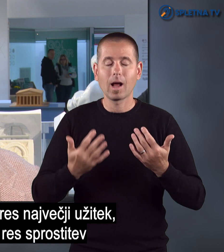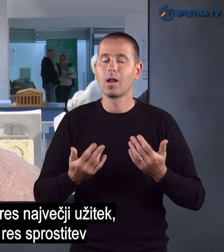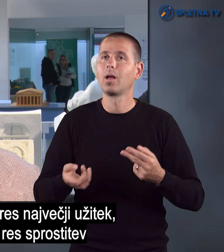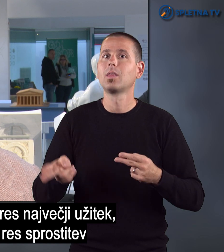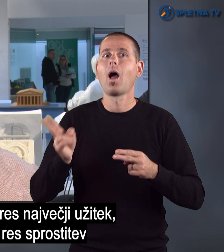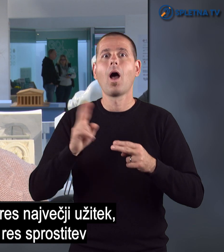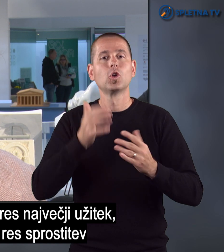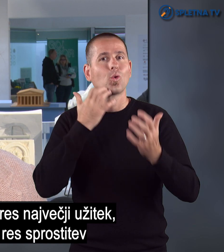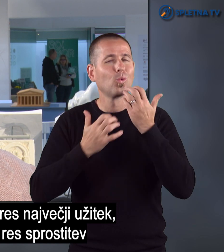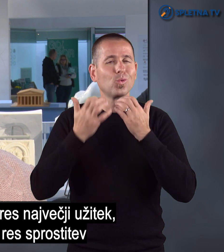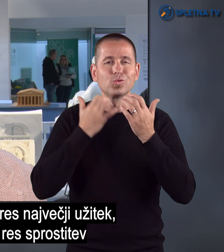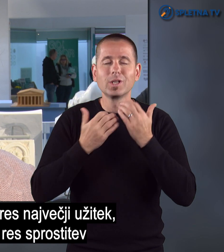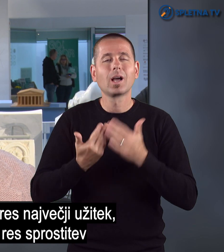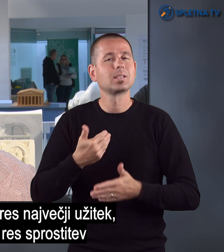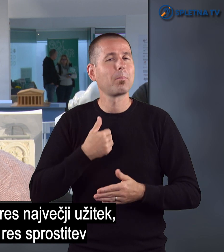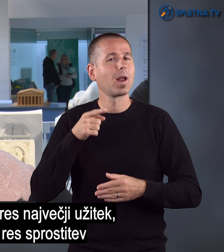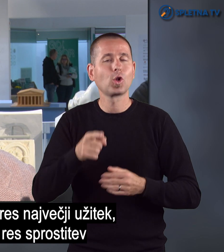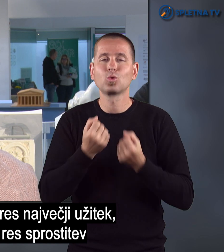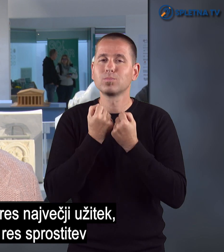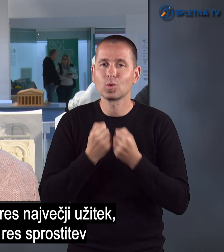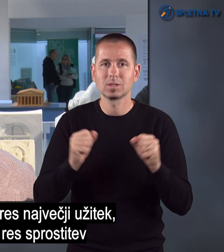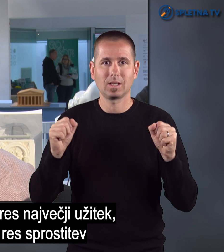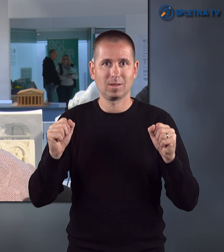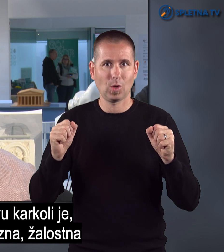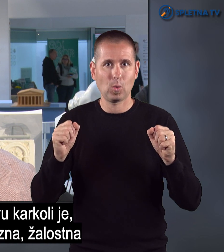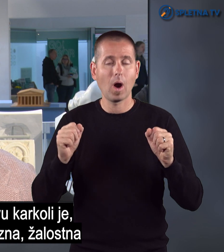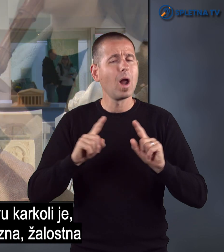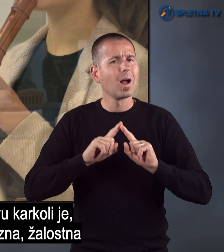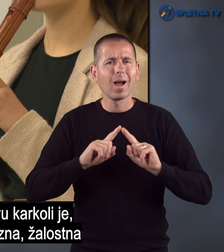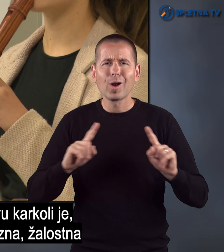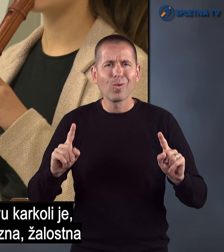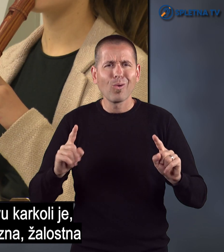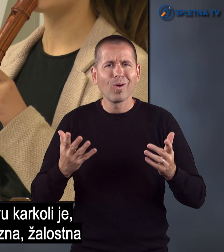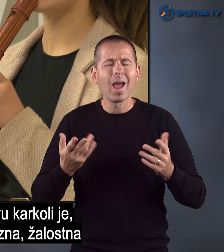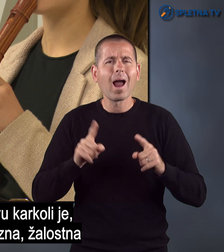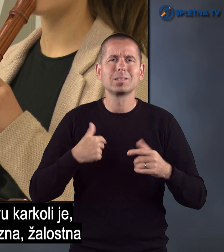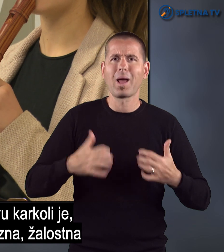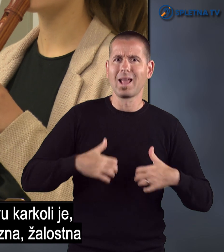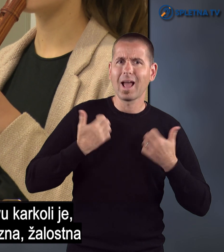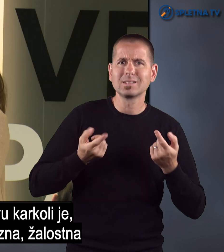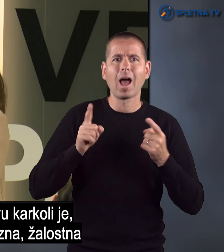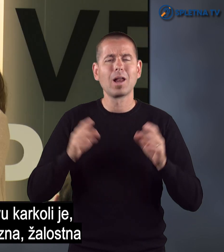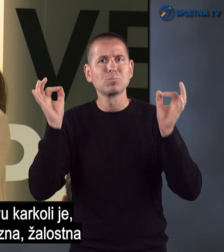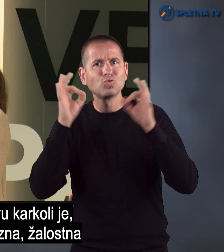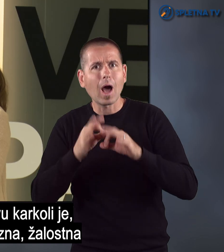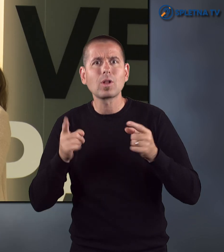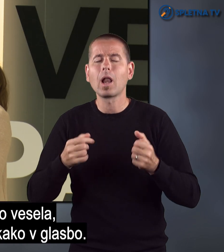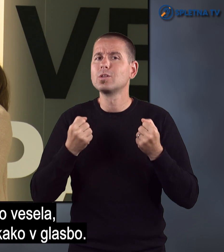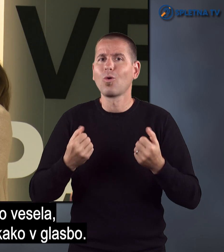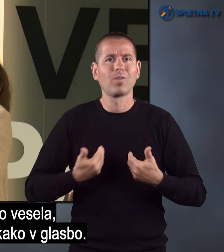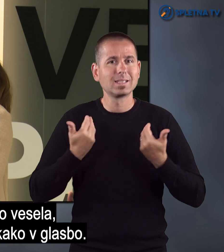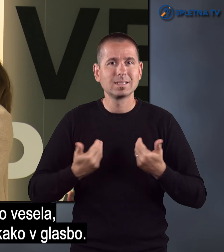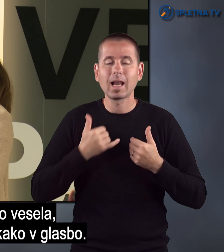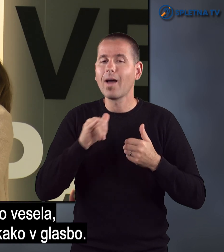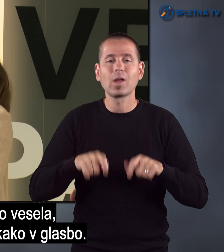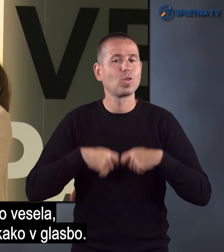tako največji užitek, to je zame res taka sprostitev in v bistvu karkoli, ali sem jezna, ali sem žalostna, ali sem